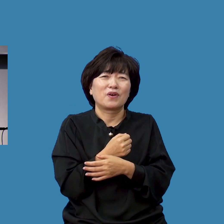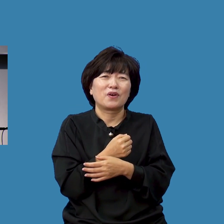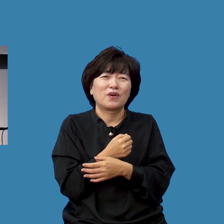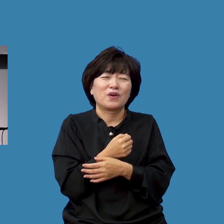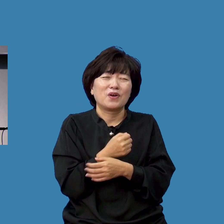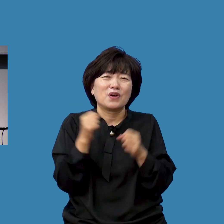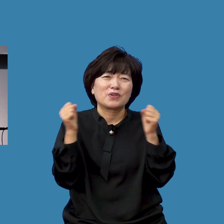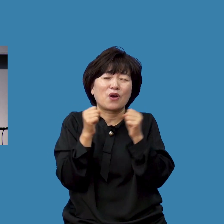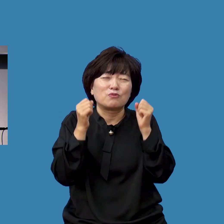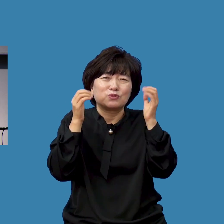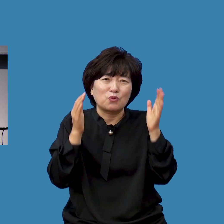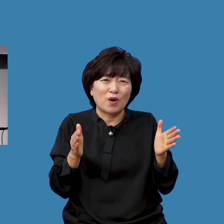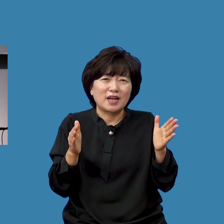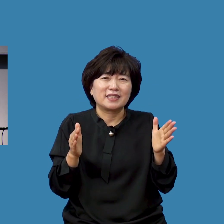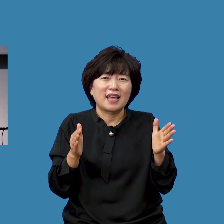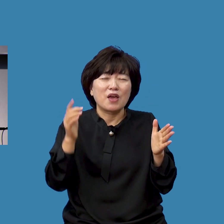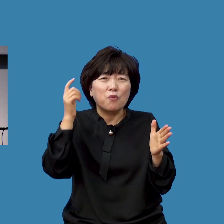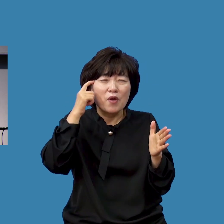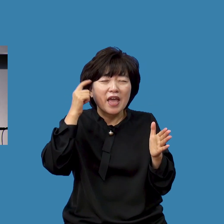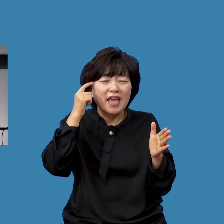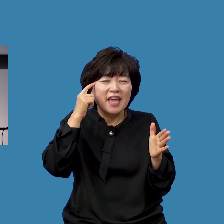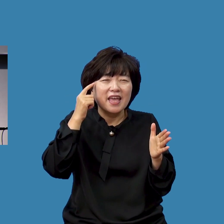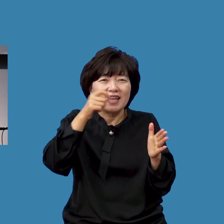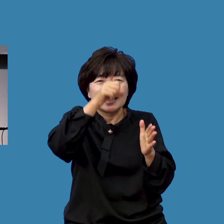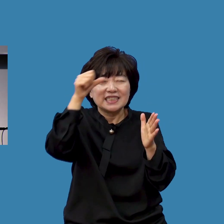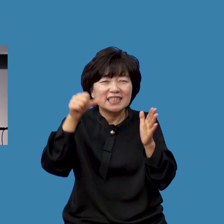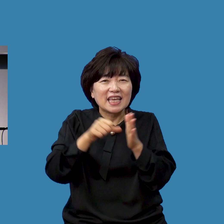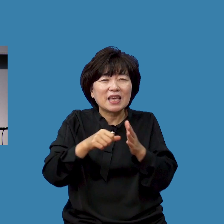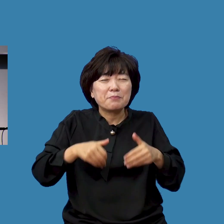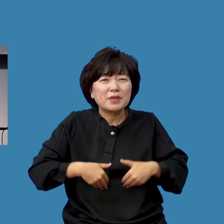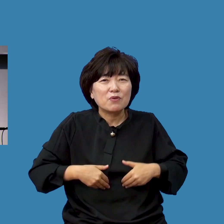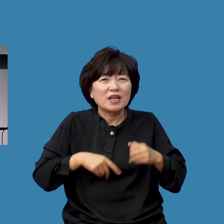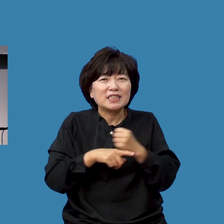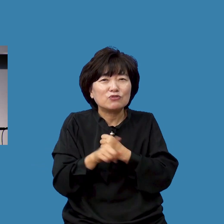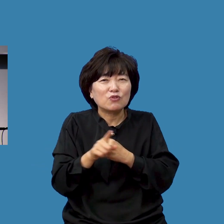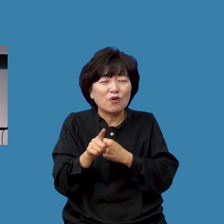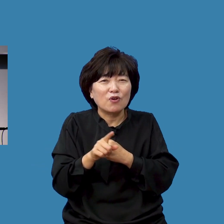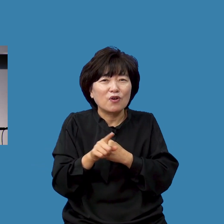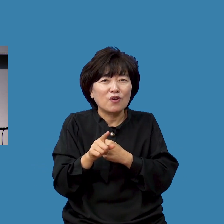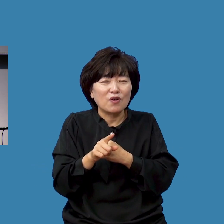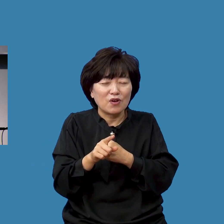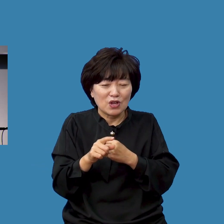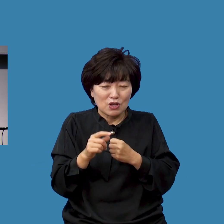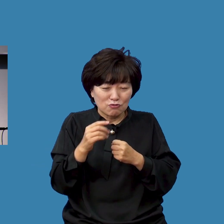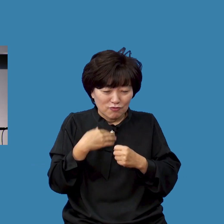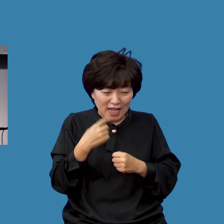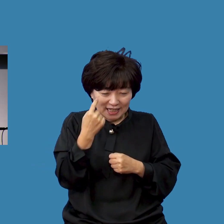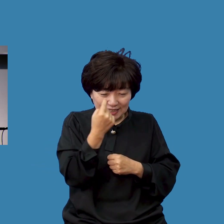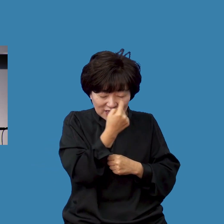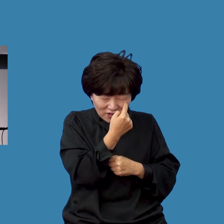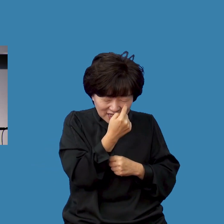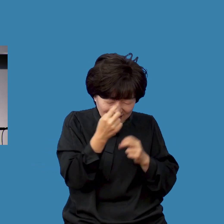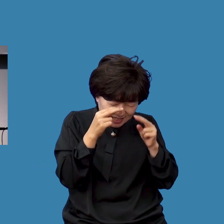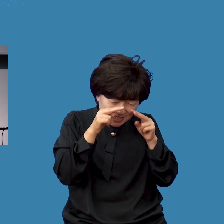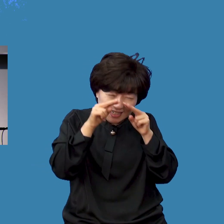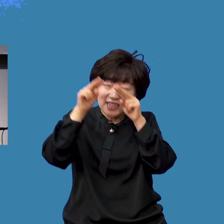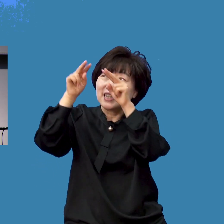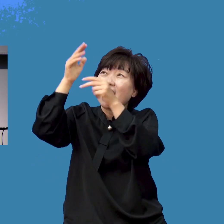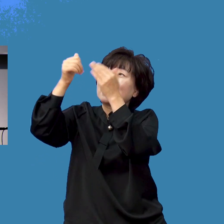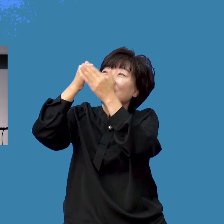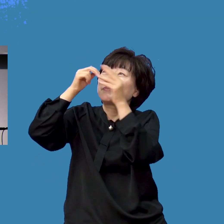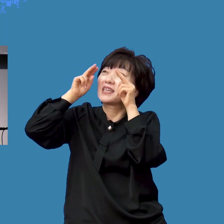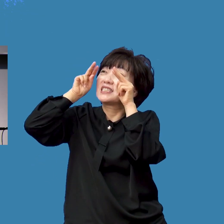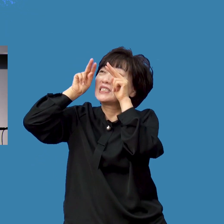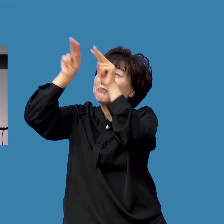그렇다고 뭐 열매를 거두게 될 것도 아니고, 이 겨울은 여러분 왜 우리에게 주시냐면 우리의 시선을